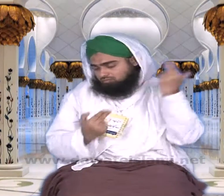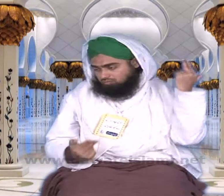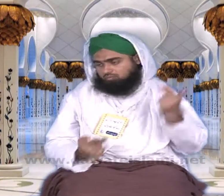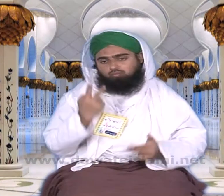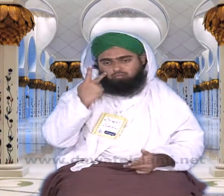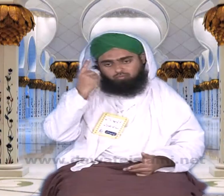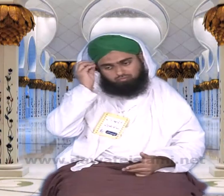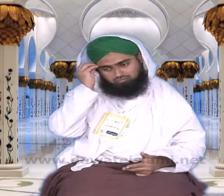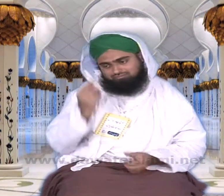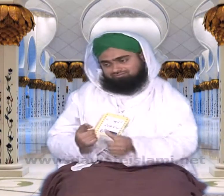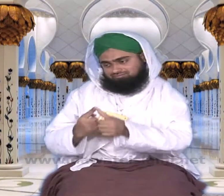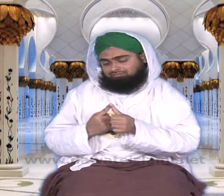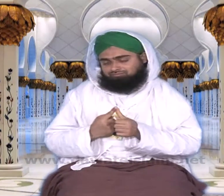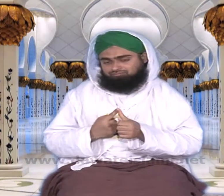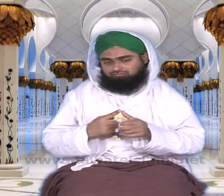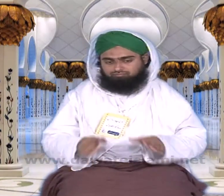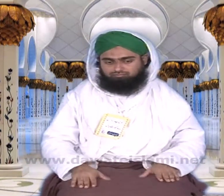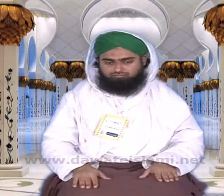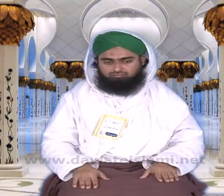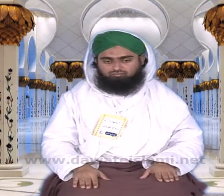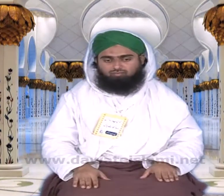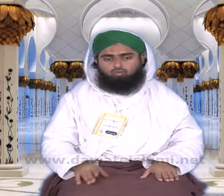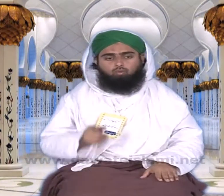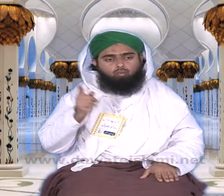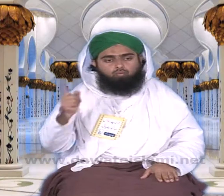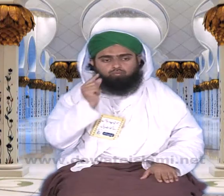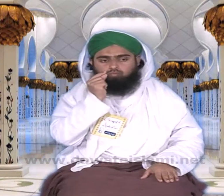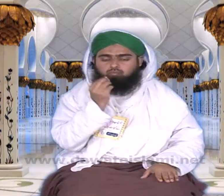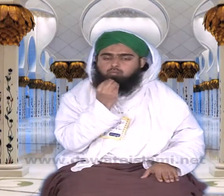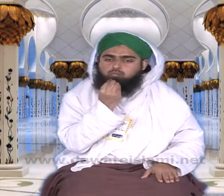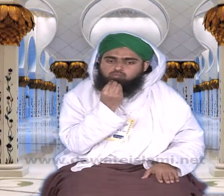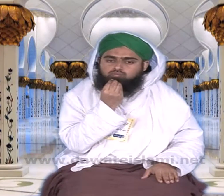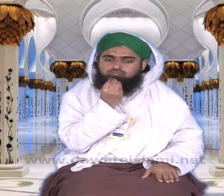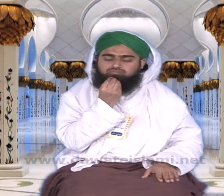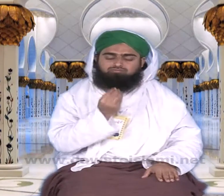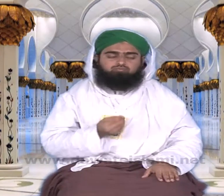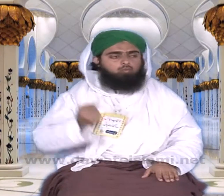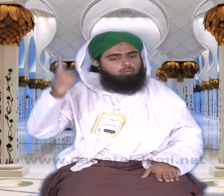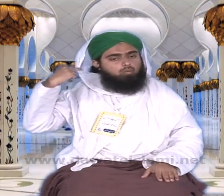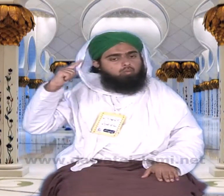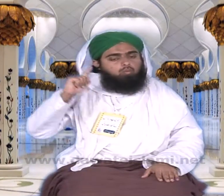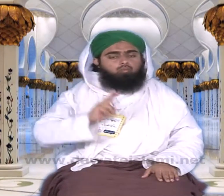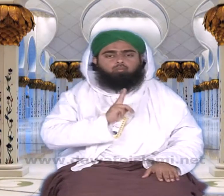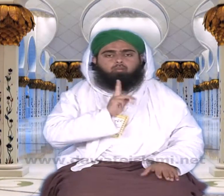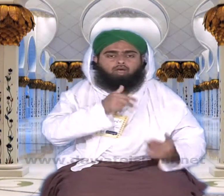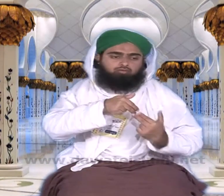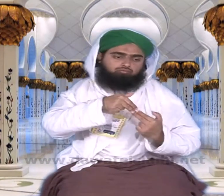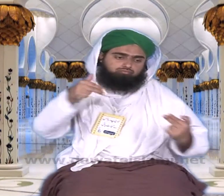تاریخ آپ کو معلوم ہے تو آپ مجھے اس سے روشناس کریں تو اس بوڑے شخص نے احوال